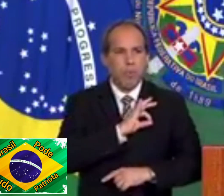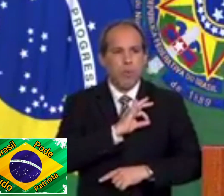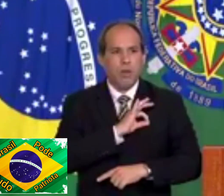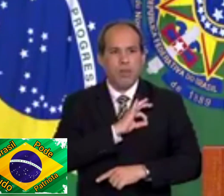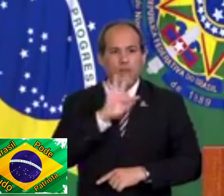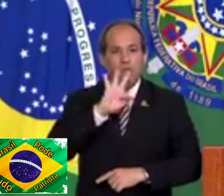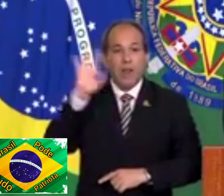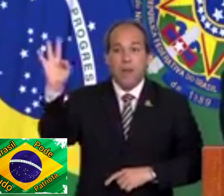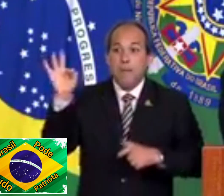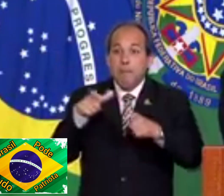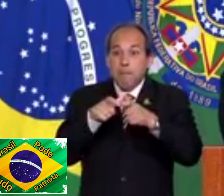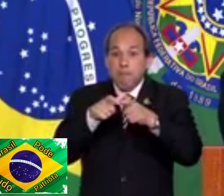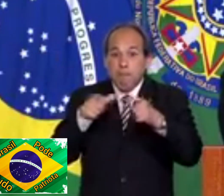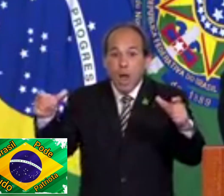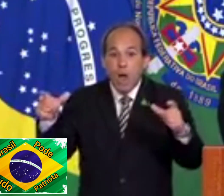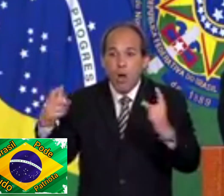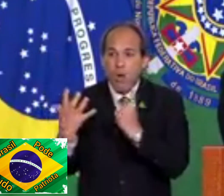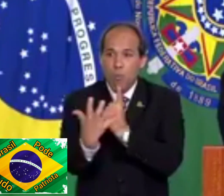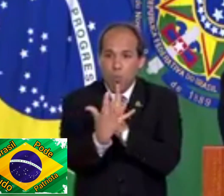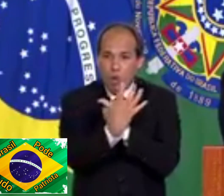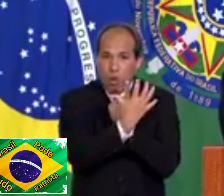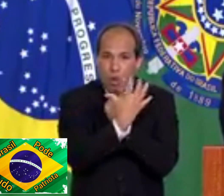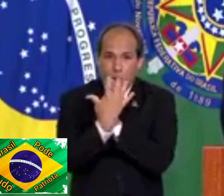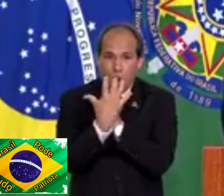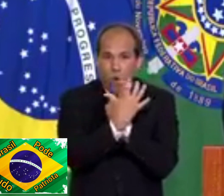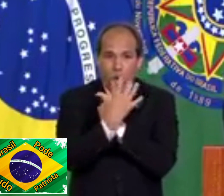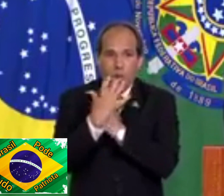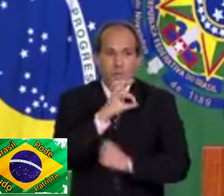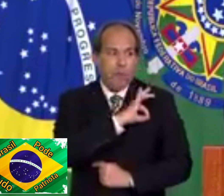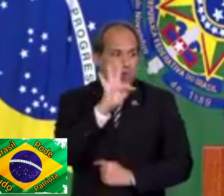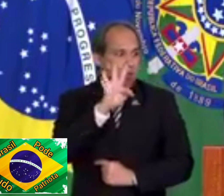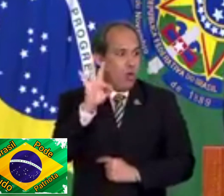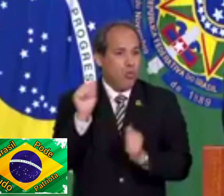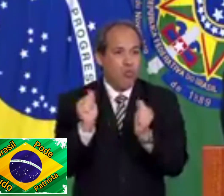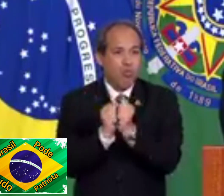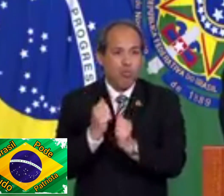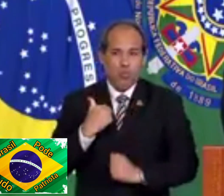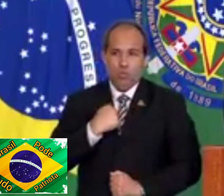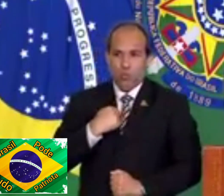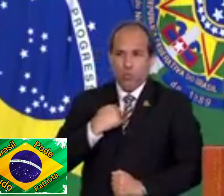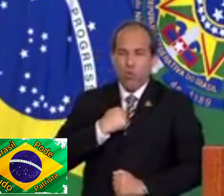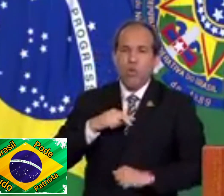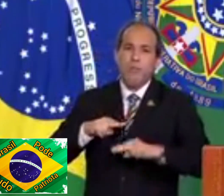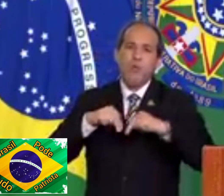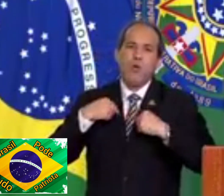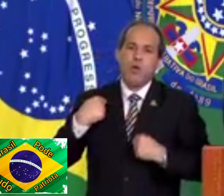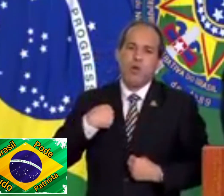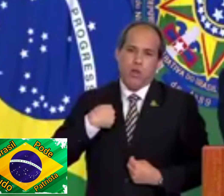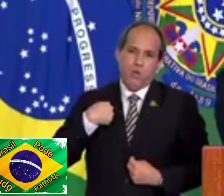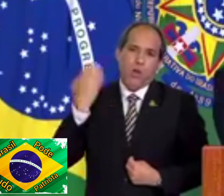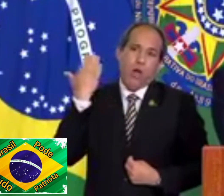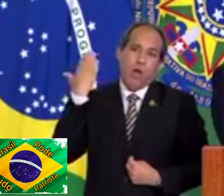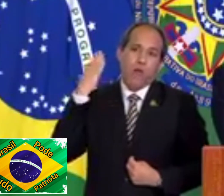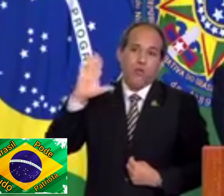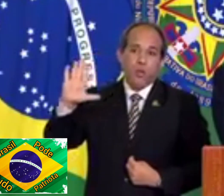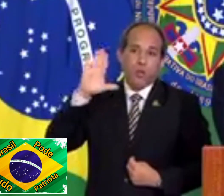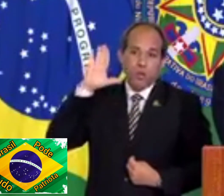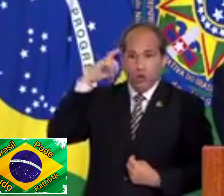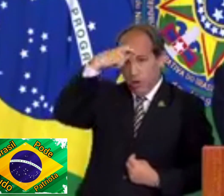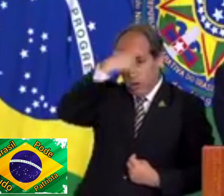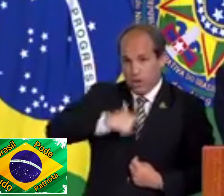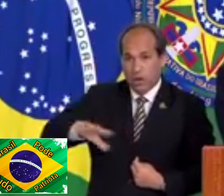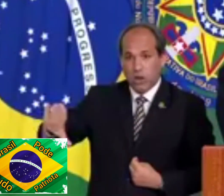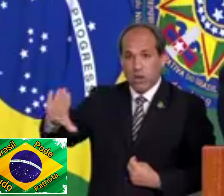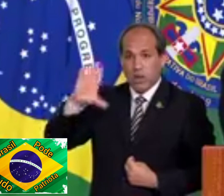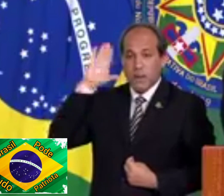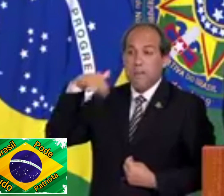efetivo da Polícia Federal ao meu lado, por ser o candidato, naquele momento, que o